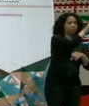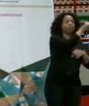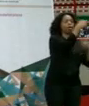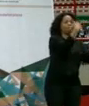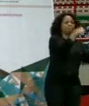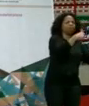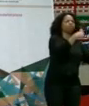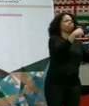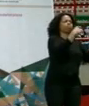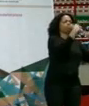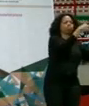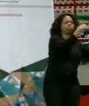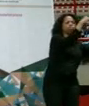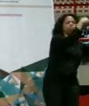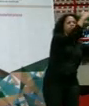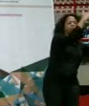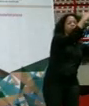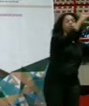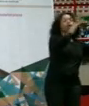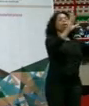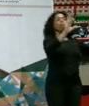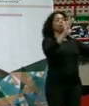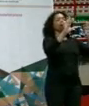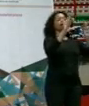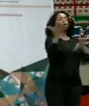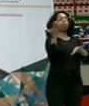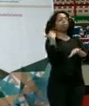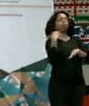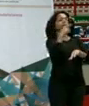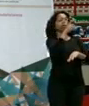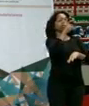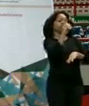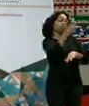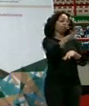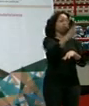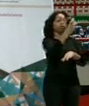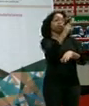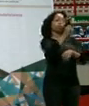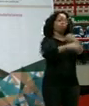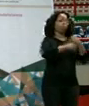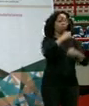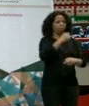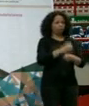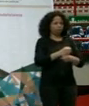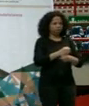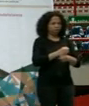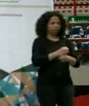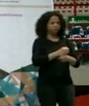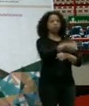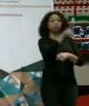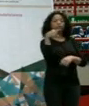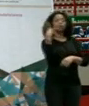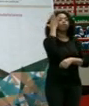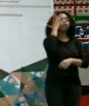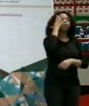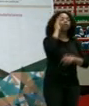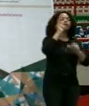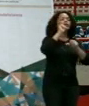diferença de praticamente 50 anos, o processo da Revolução Francesa e a chegada de Napoleão ao